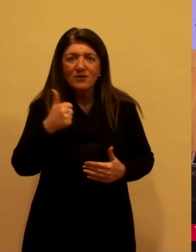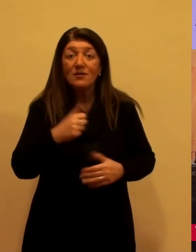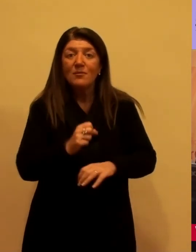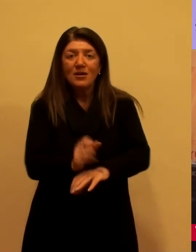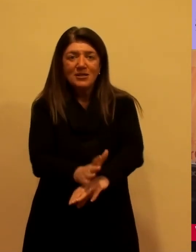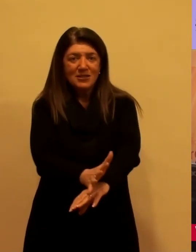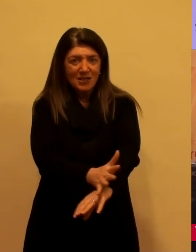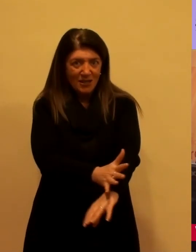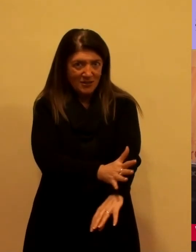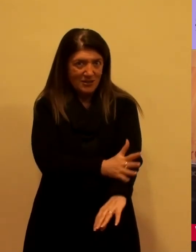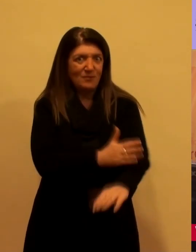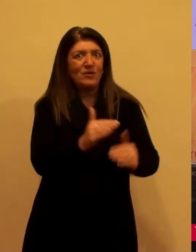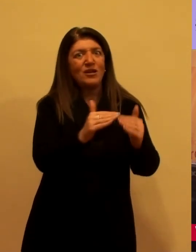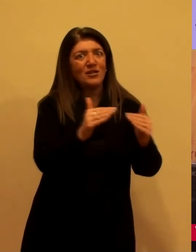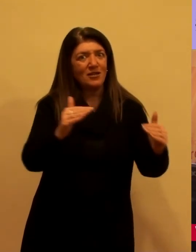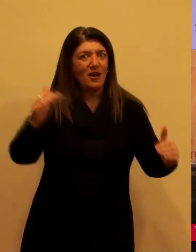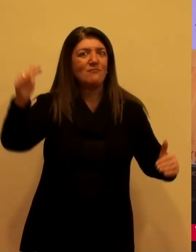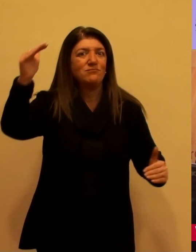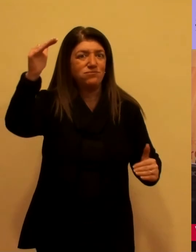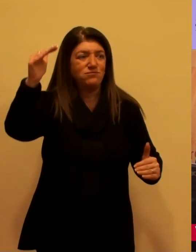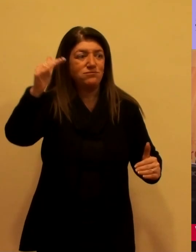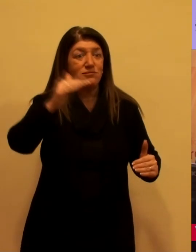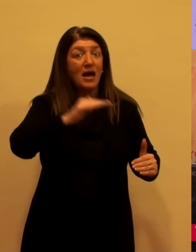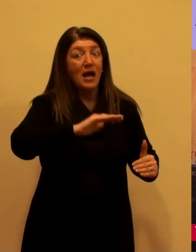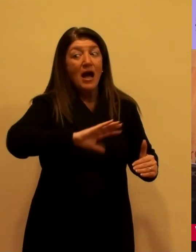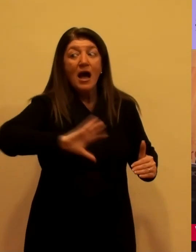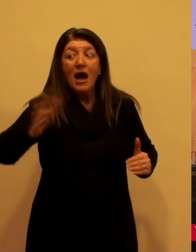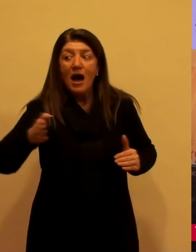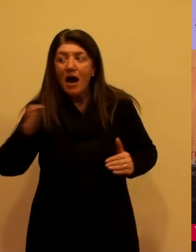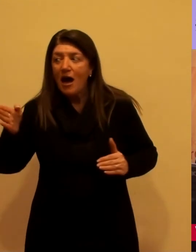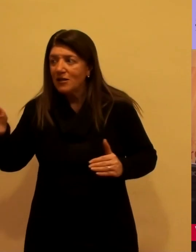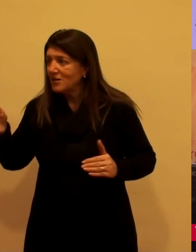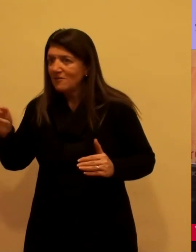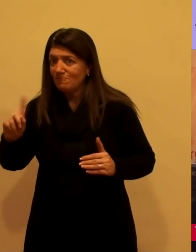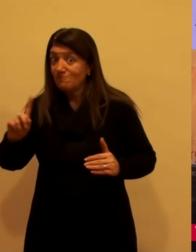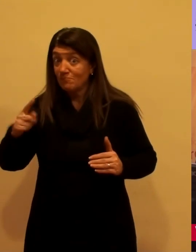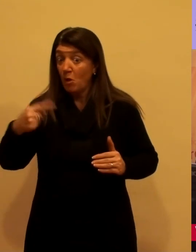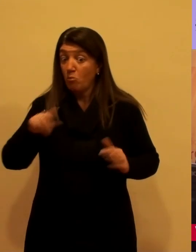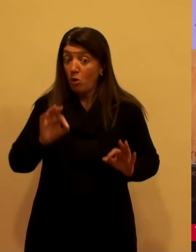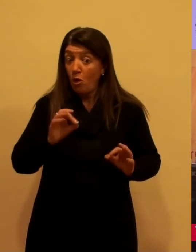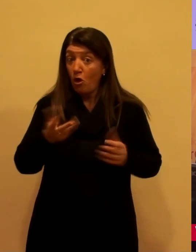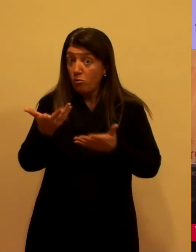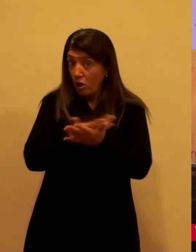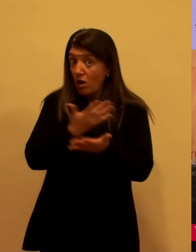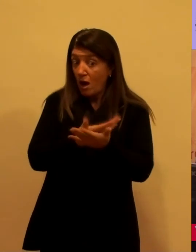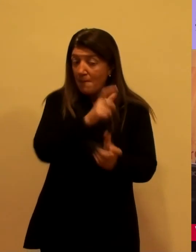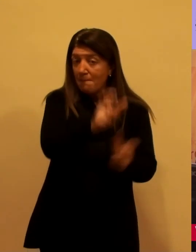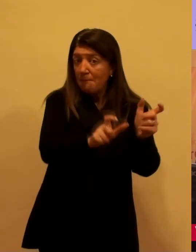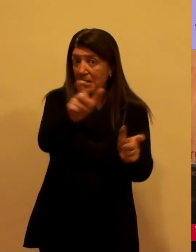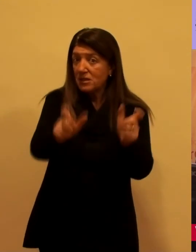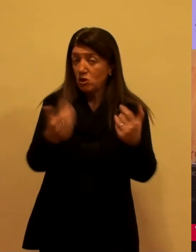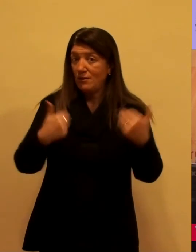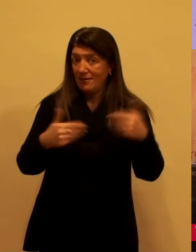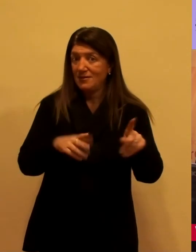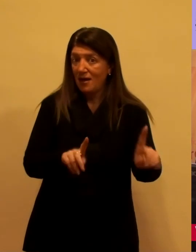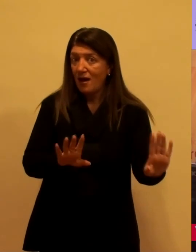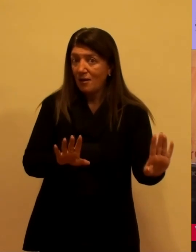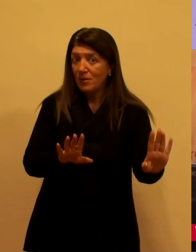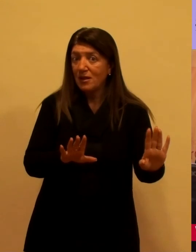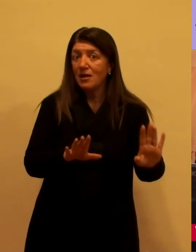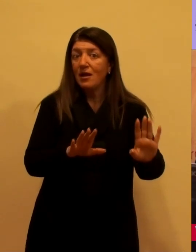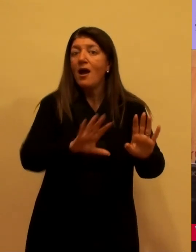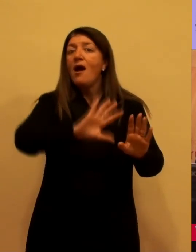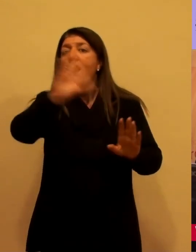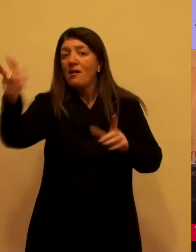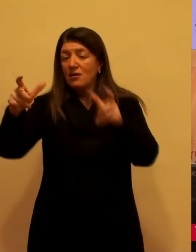si riscontra. Questo detto dalle persone disabili che noi conosciamo e che in altre circostanze devono proprio lottare